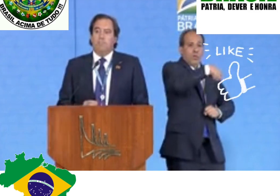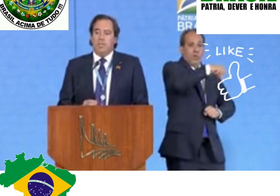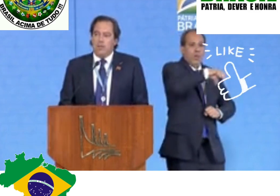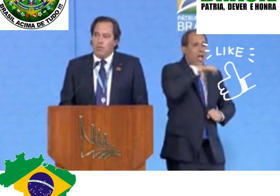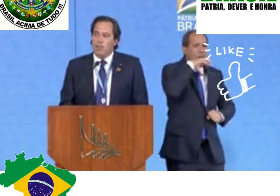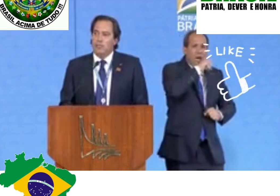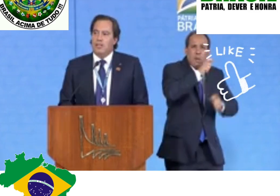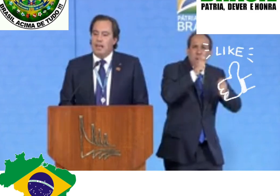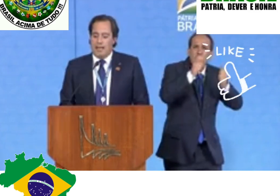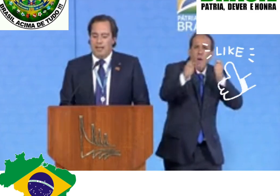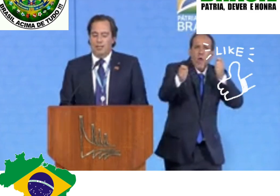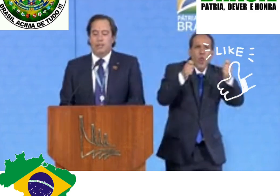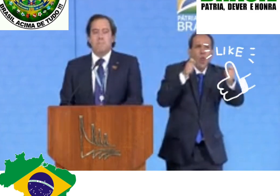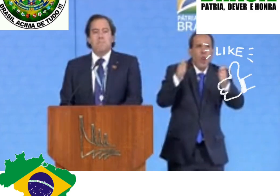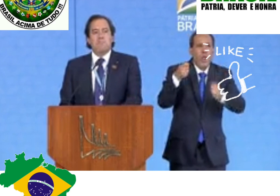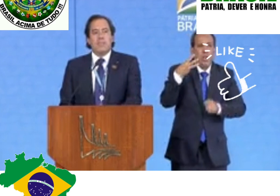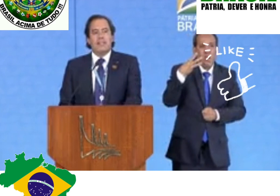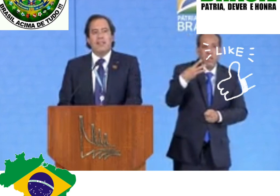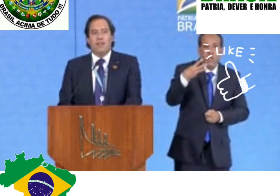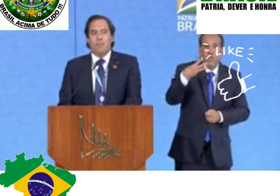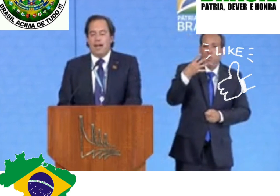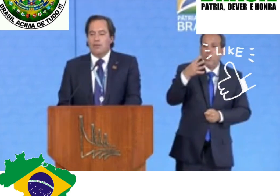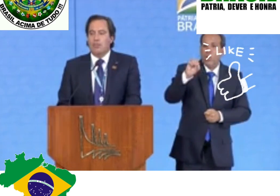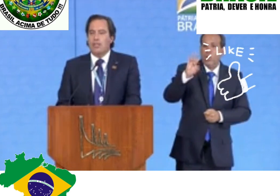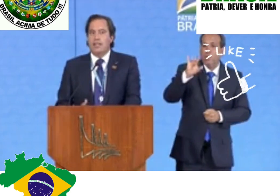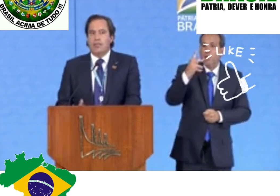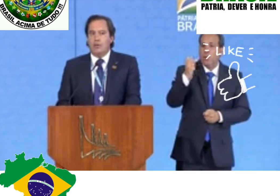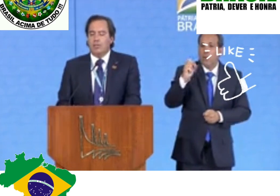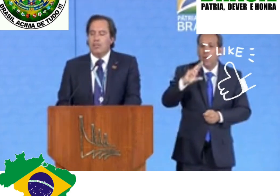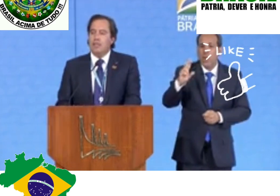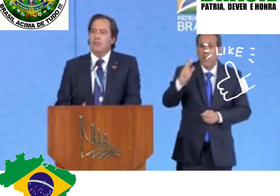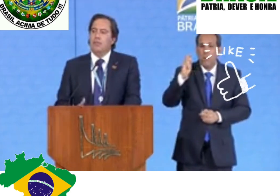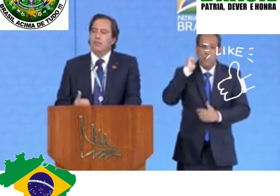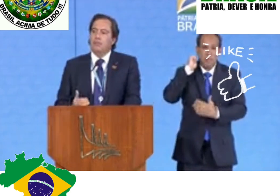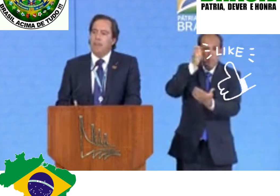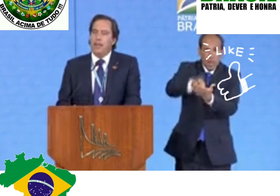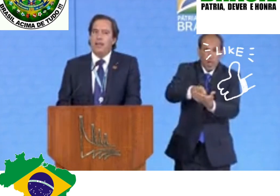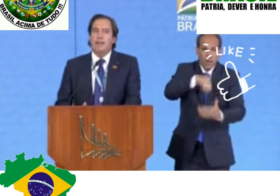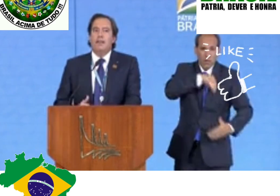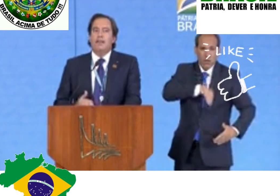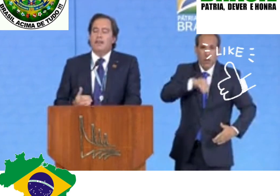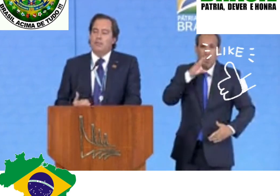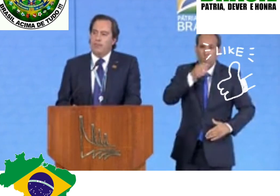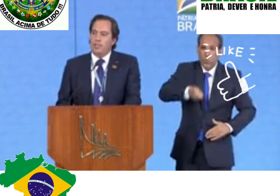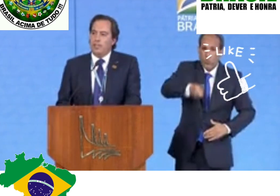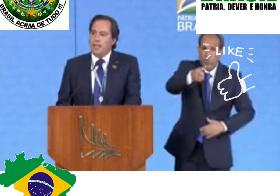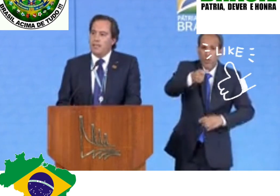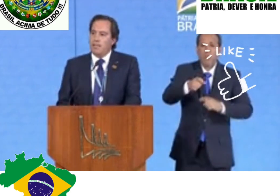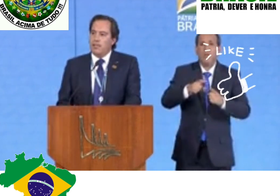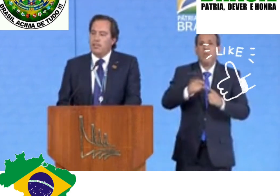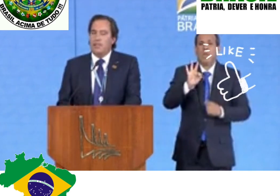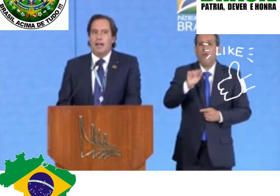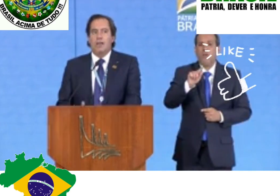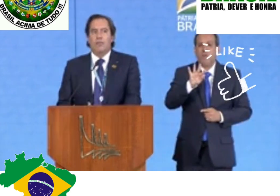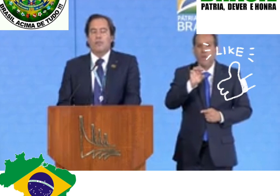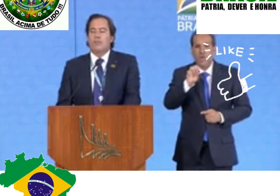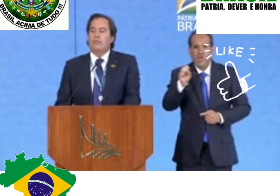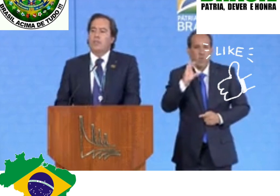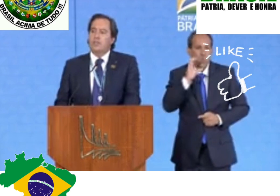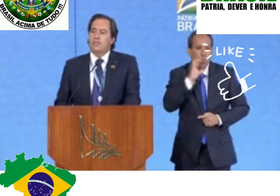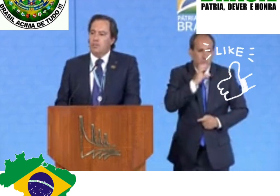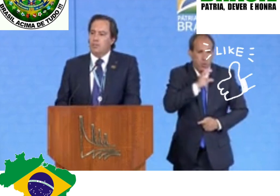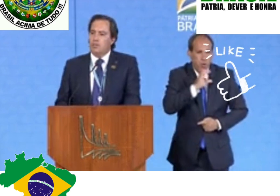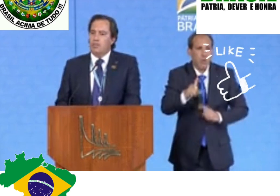340 bilhões de reais serão pagos entre o auxílio, o bem e o FGTS